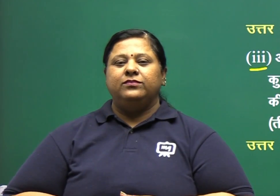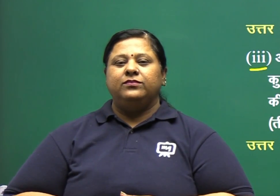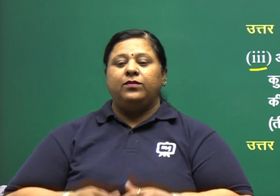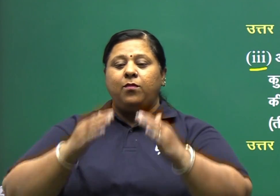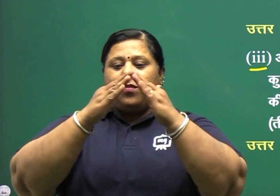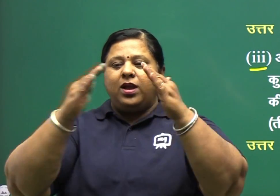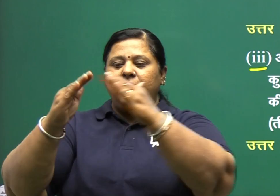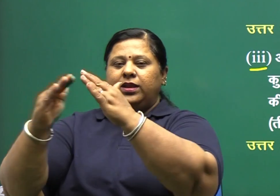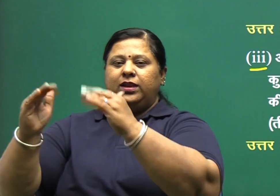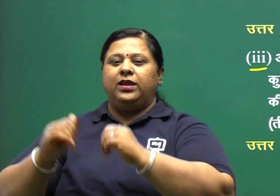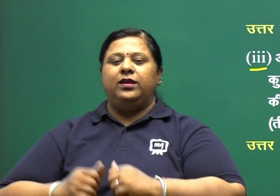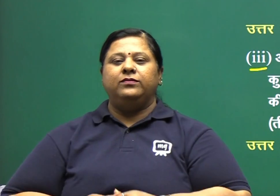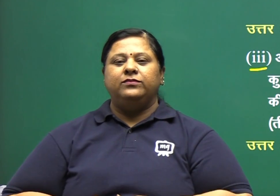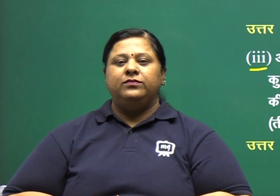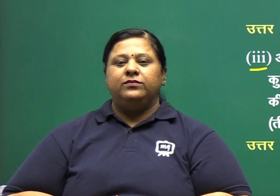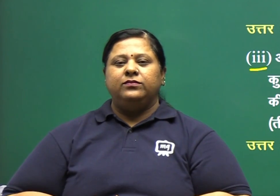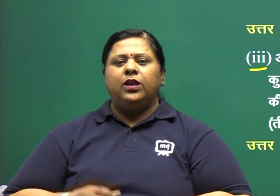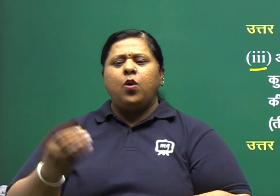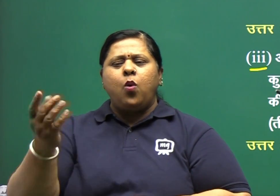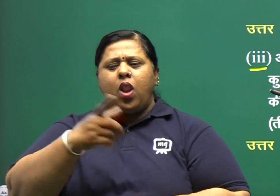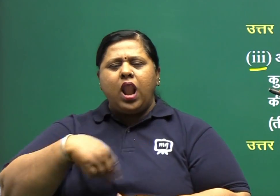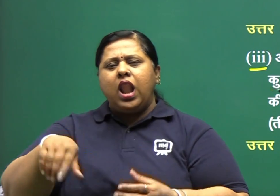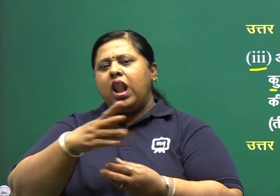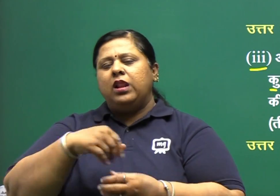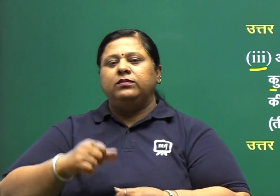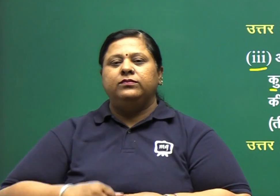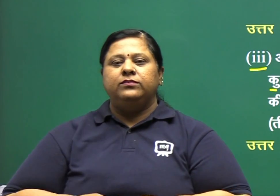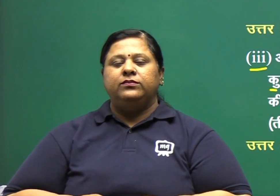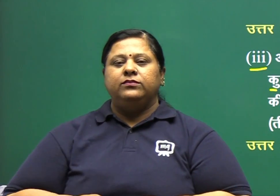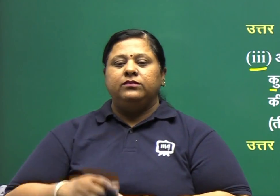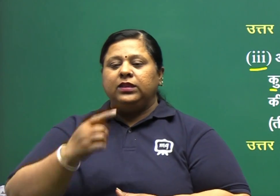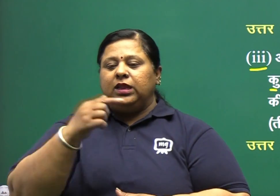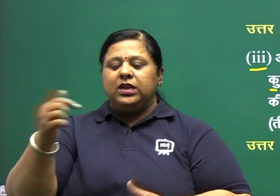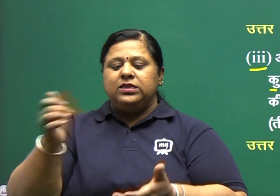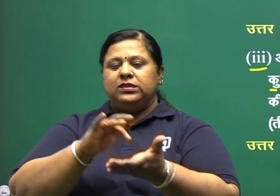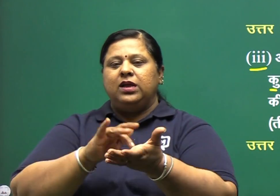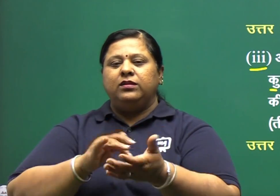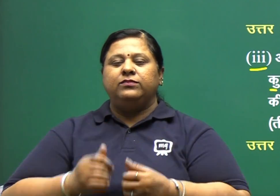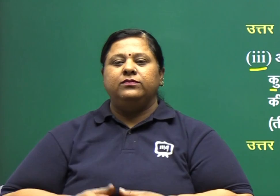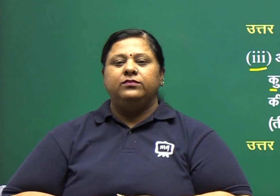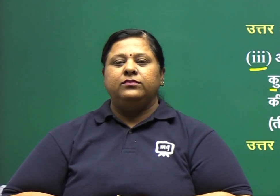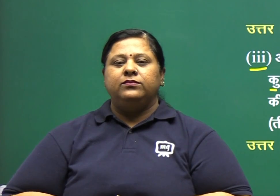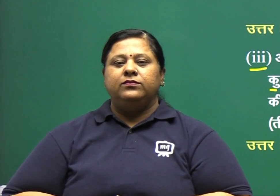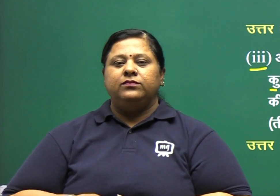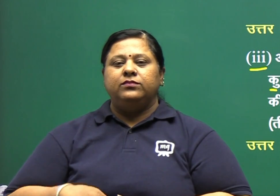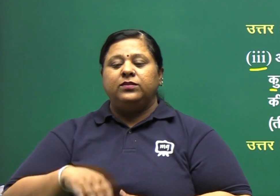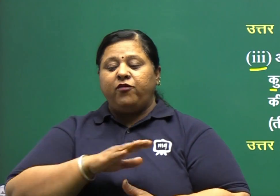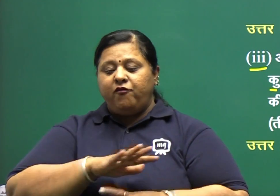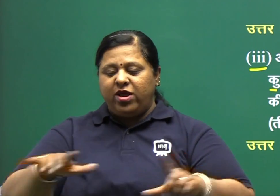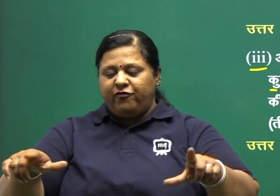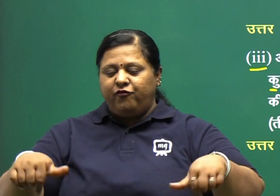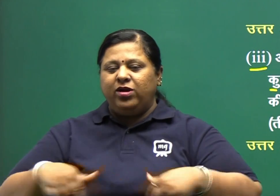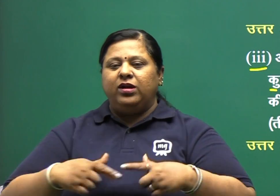मकान के लिए कुल रिक्त स्थान वर्ग फुट